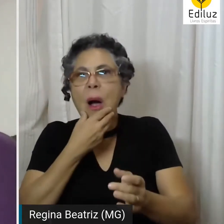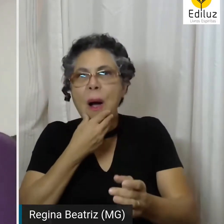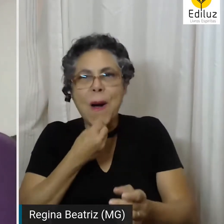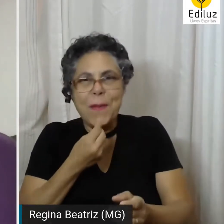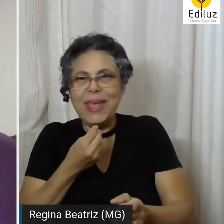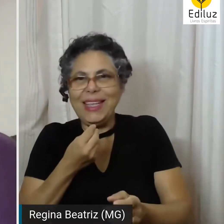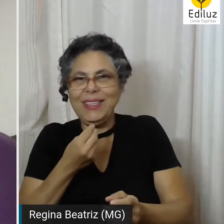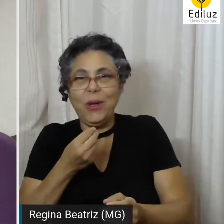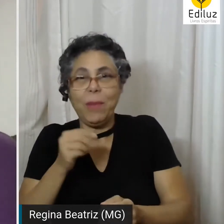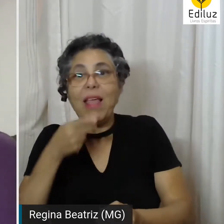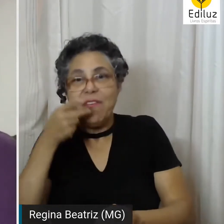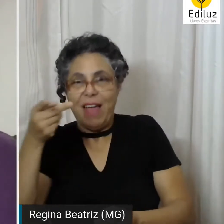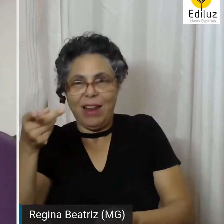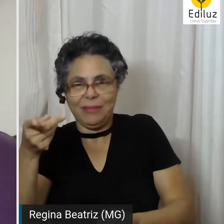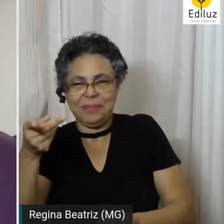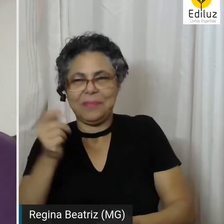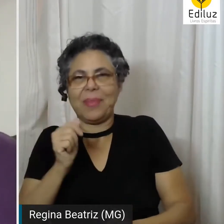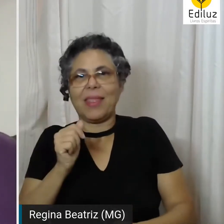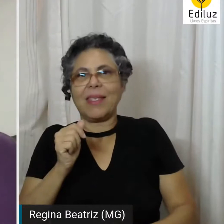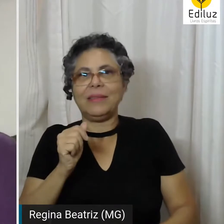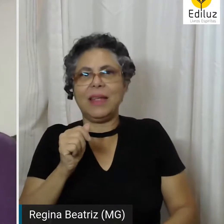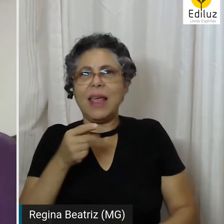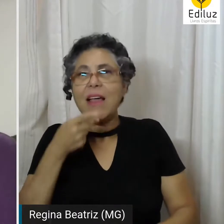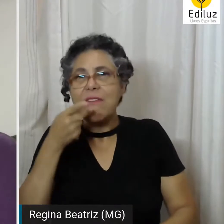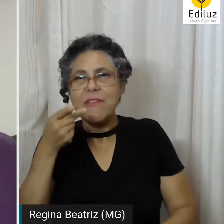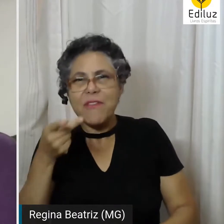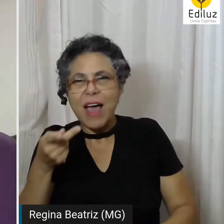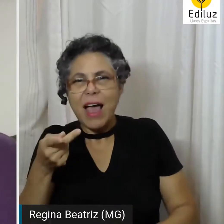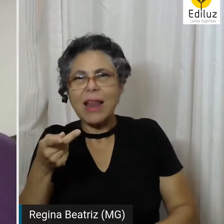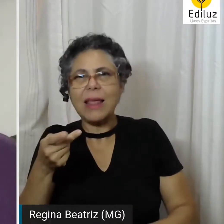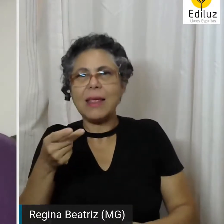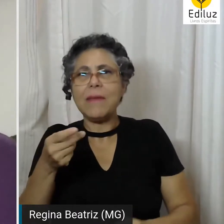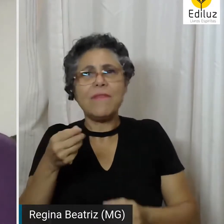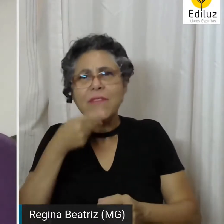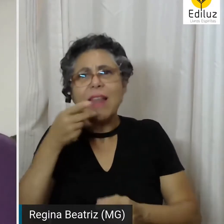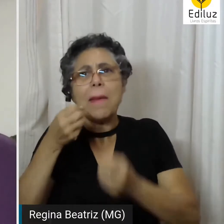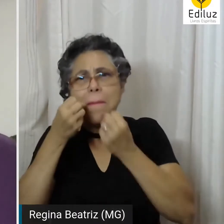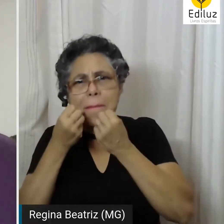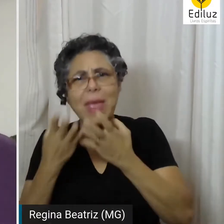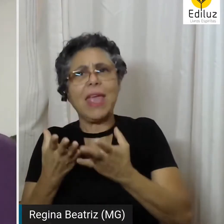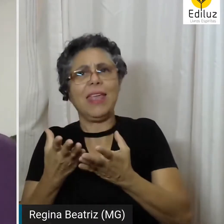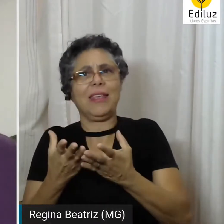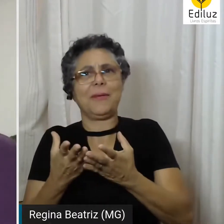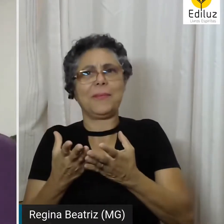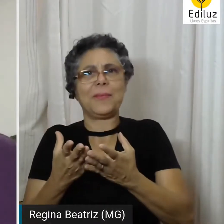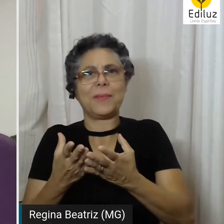fala. E ela faz questão de frisar e